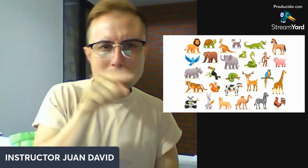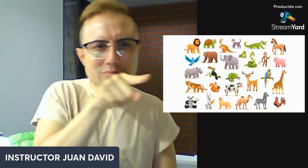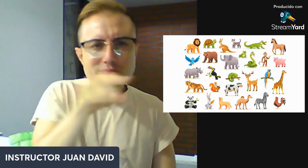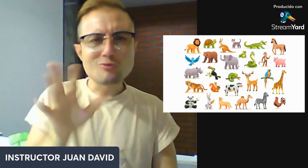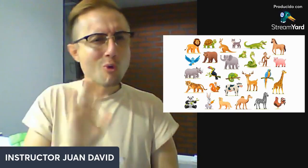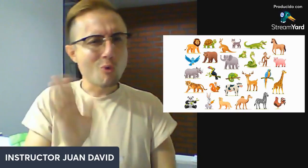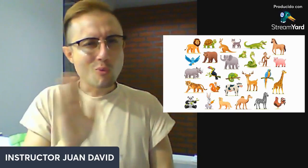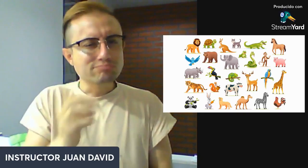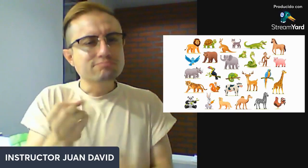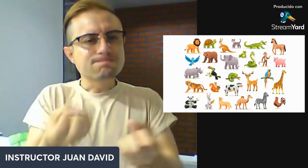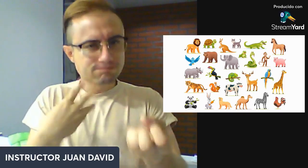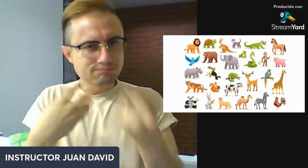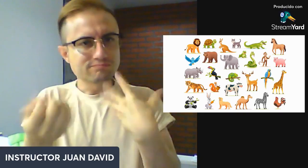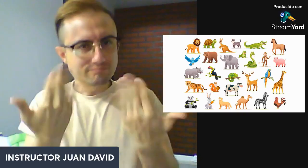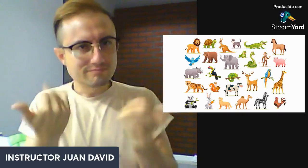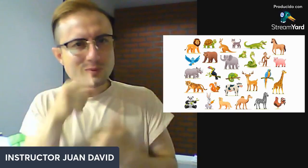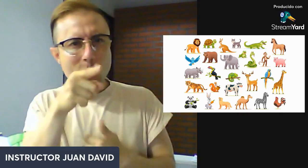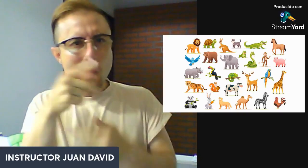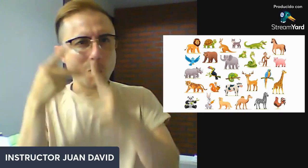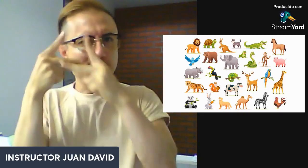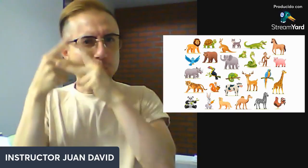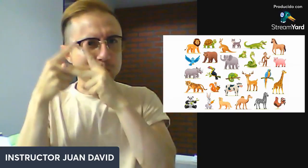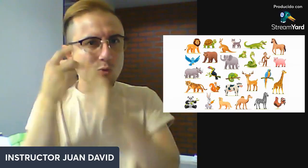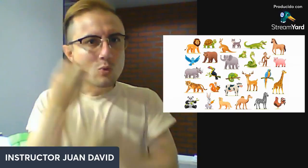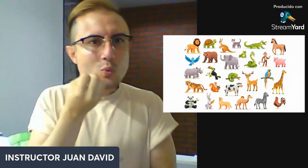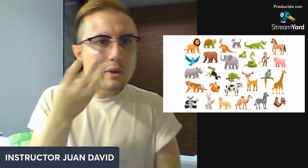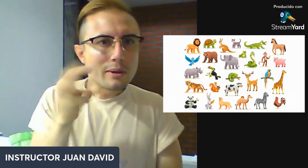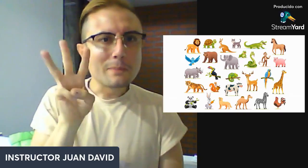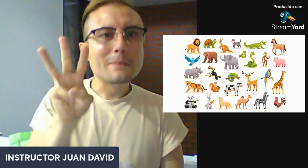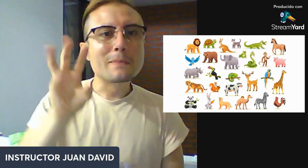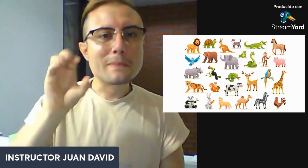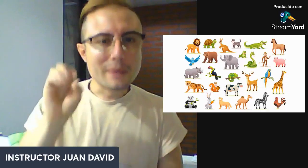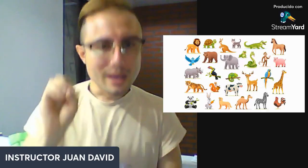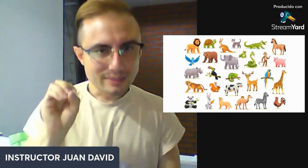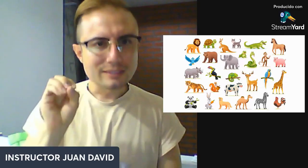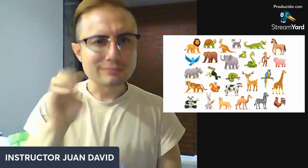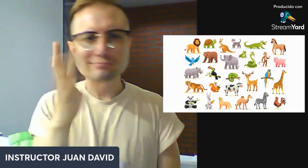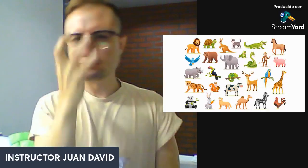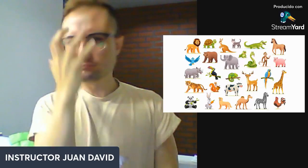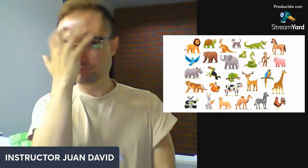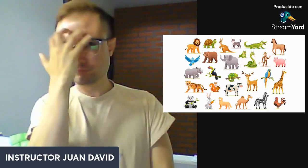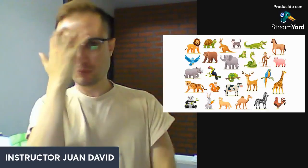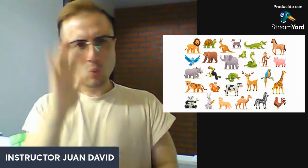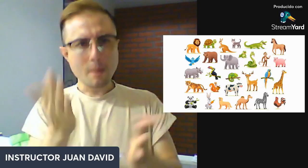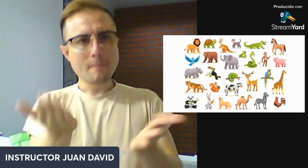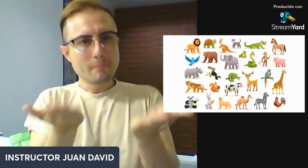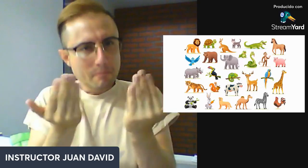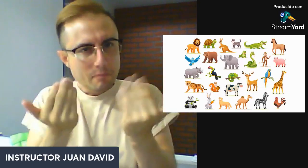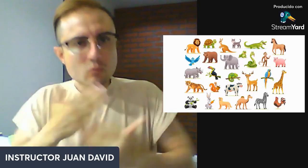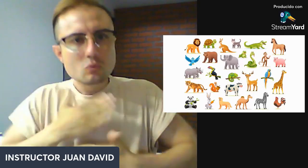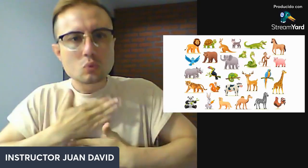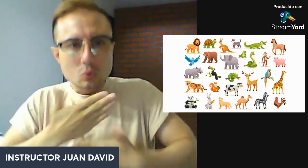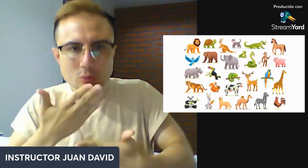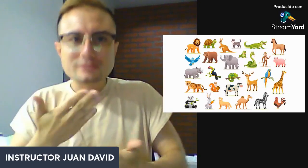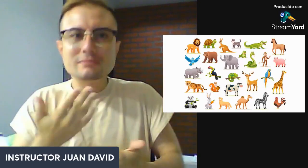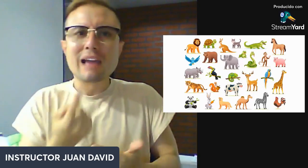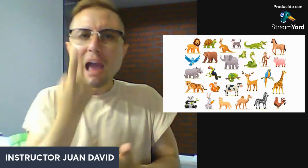de la seña, alguna duda, pues no se avergüencen, pueden escribir, pues habemos 30 personas aquí conectadas,